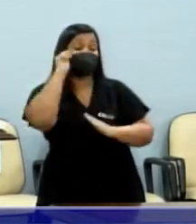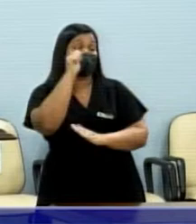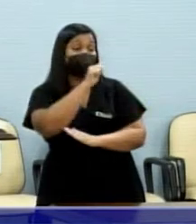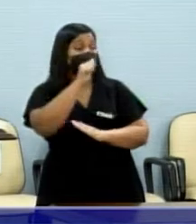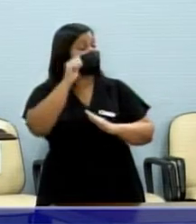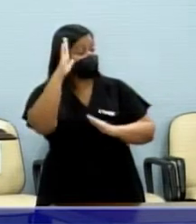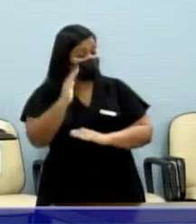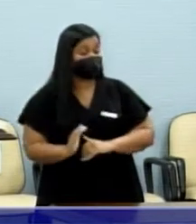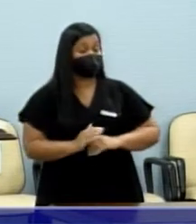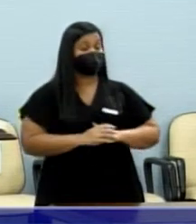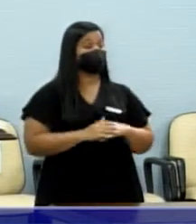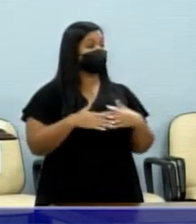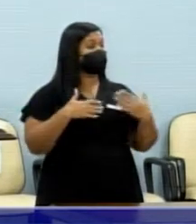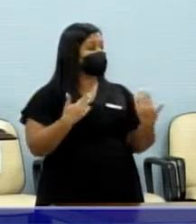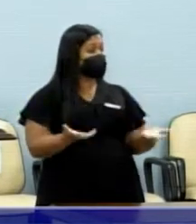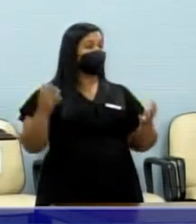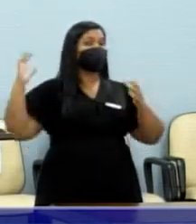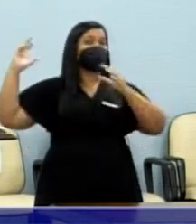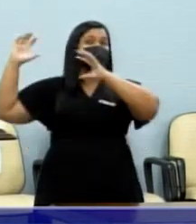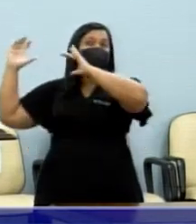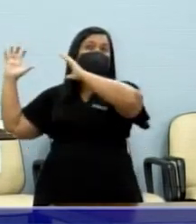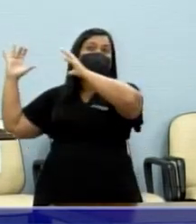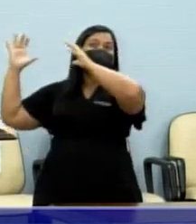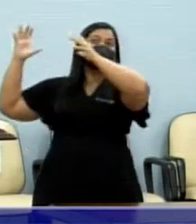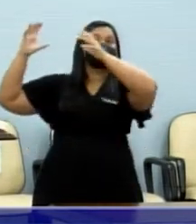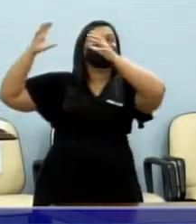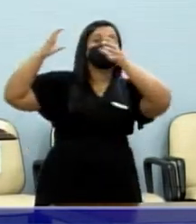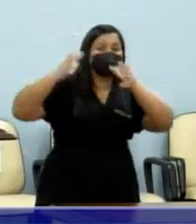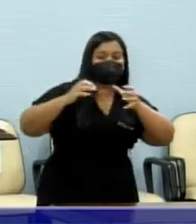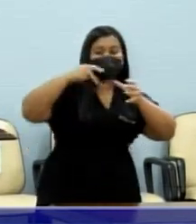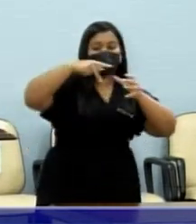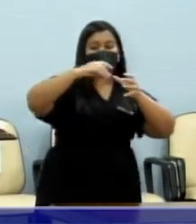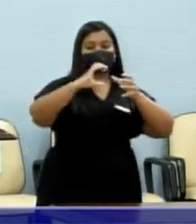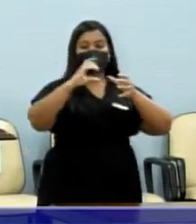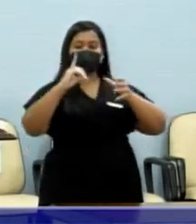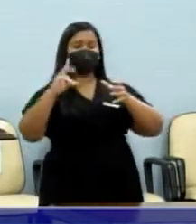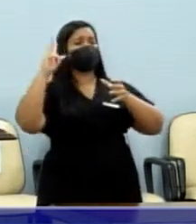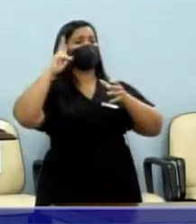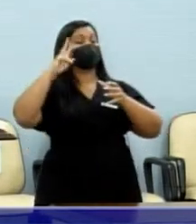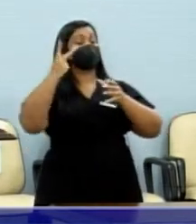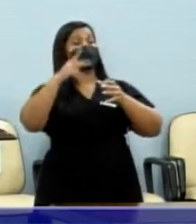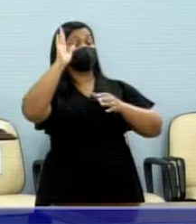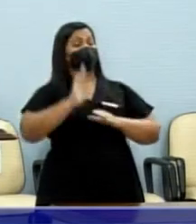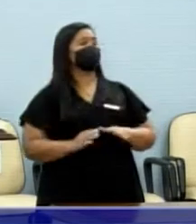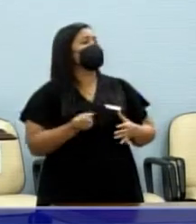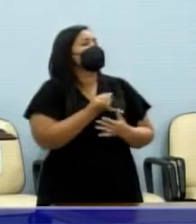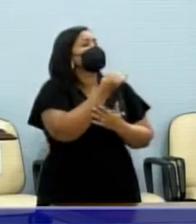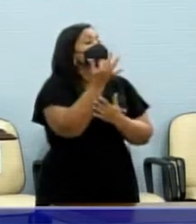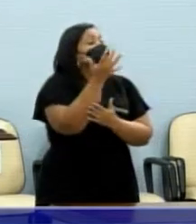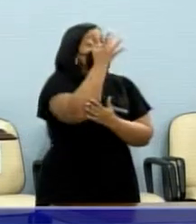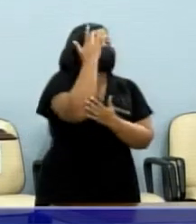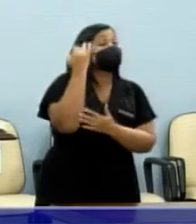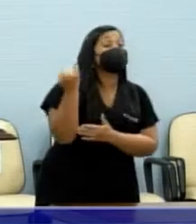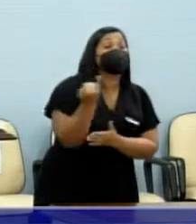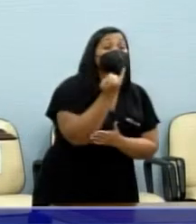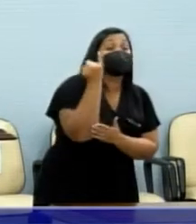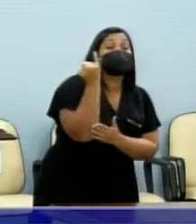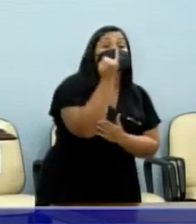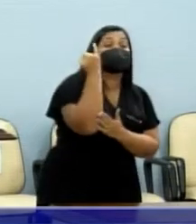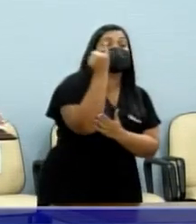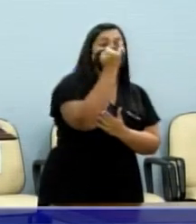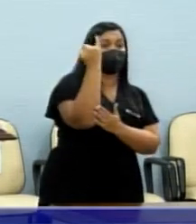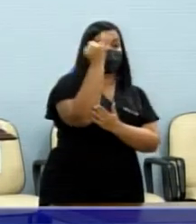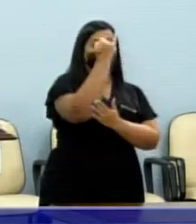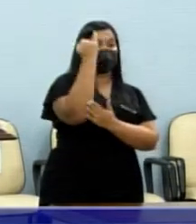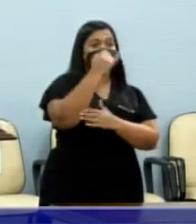caso. Resgatar a história do PCB é resgatar a história do Brasil. Olha só quantas pessoas importantes